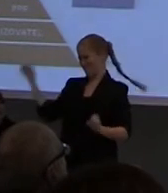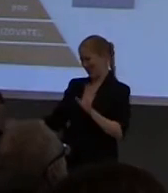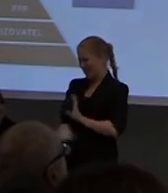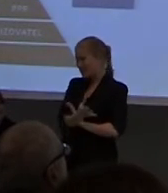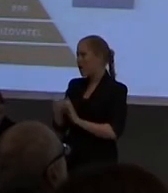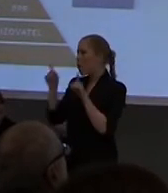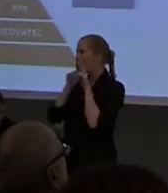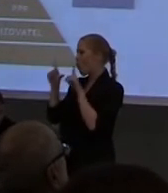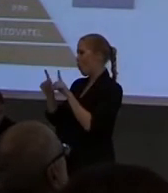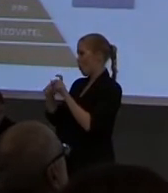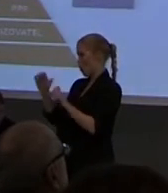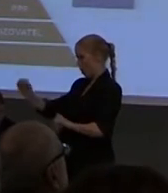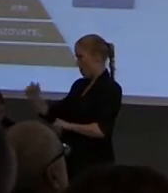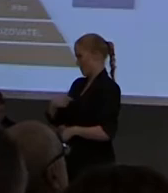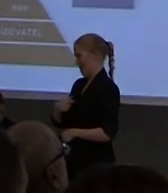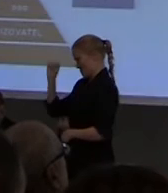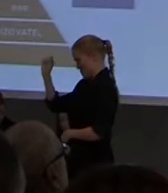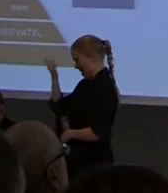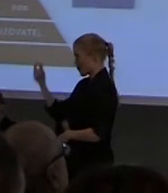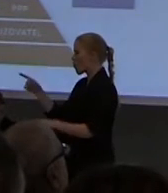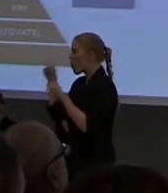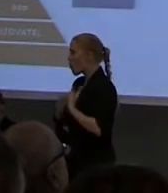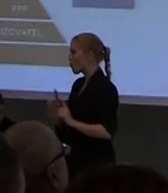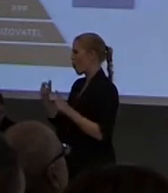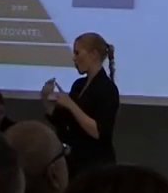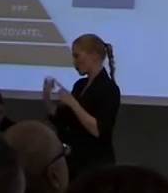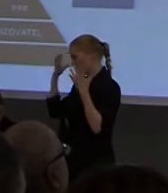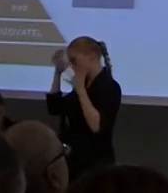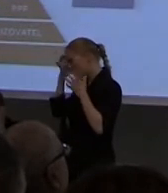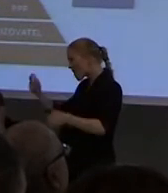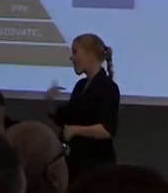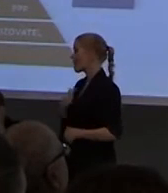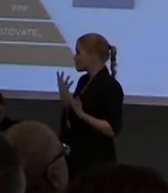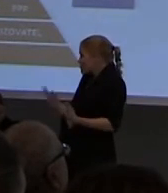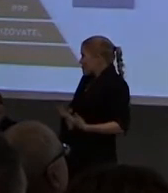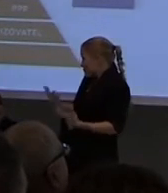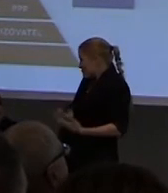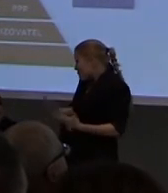Takže, jmenuji se Kučera Hugo, je mi 9 let.